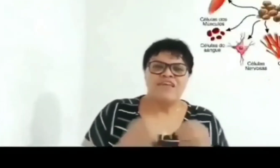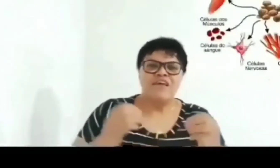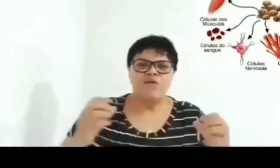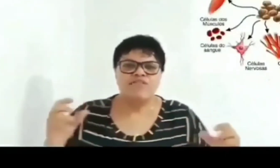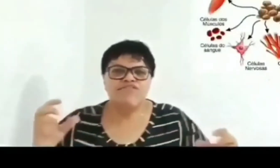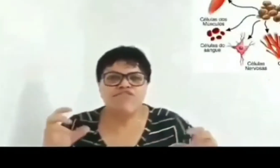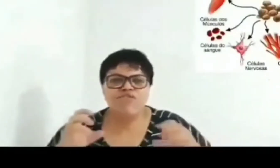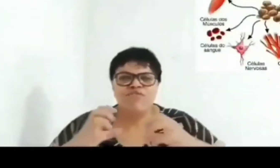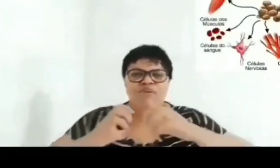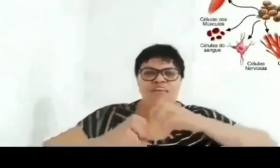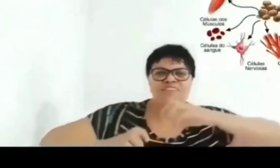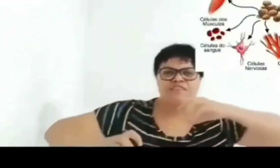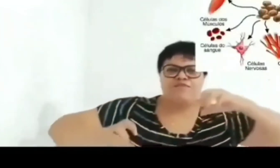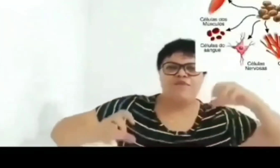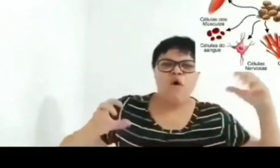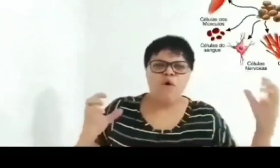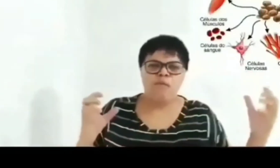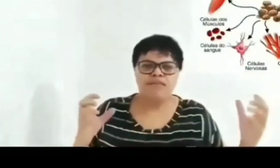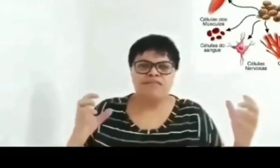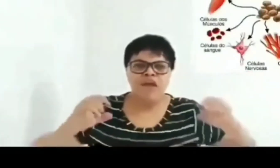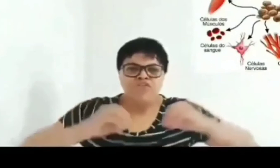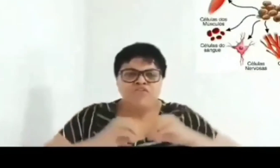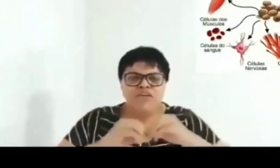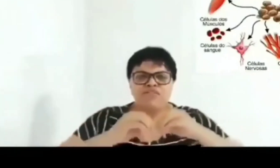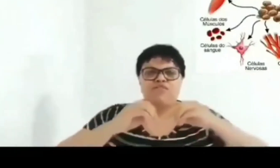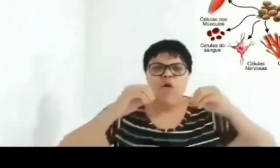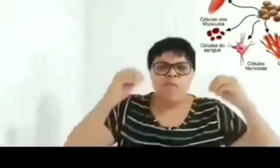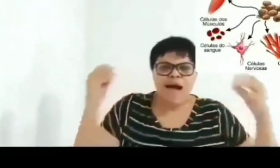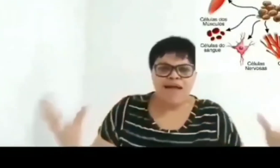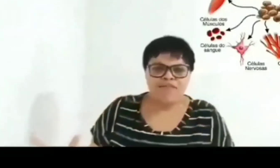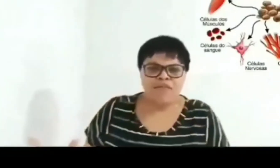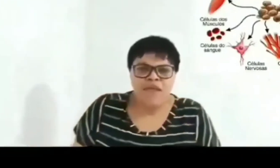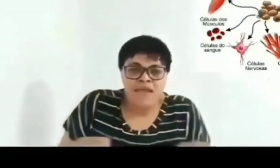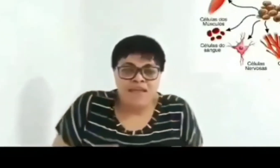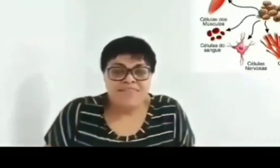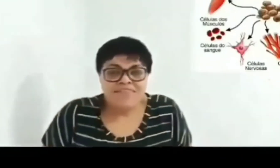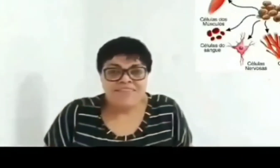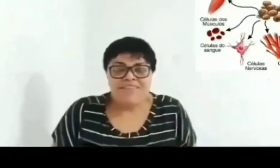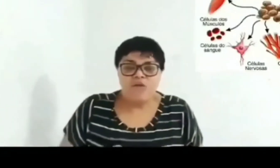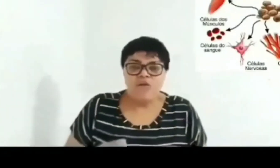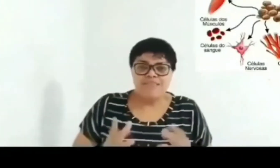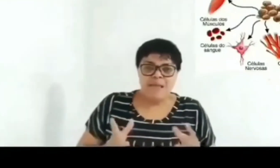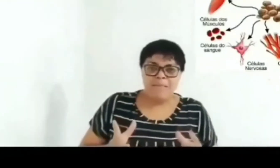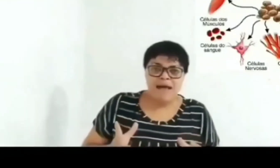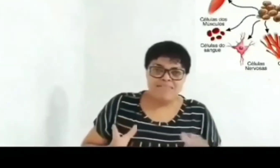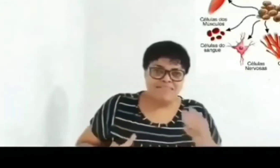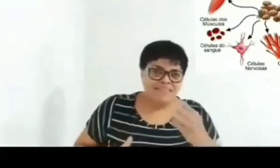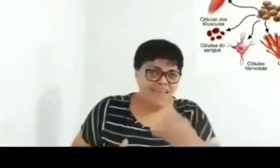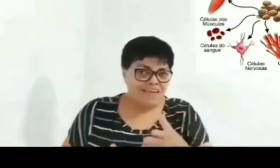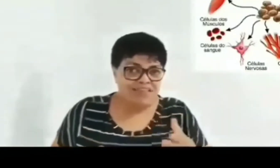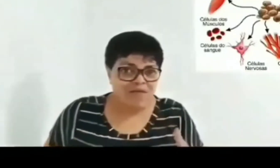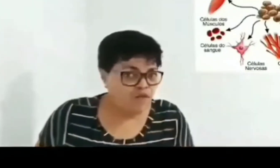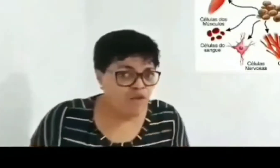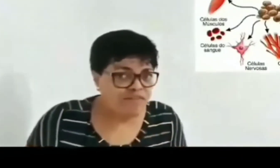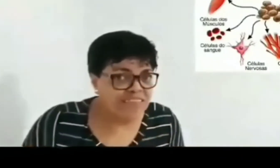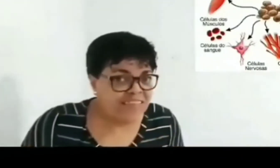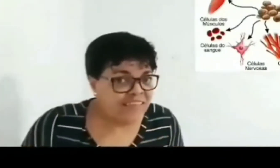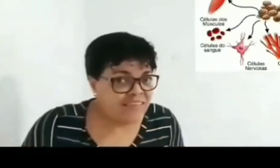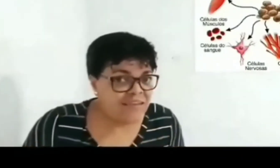existem células de diversas formas, diversos formatos. Existem células capazes de realizar